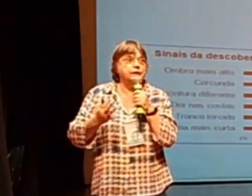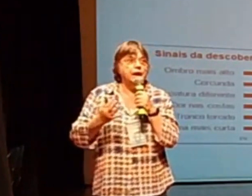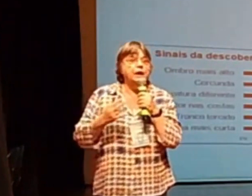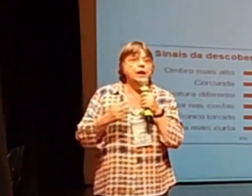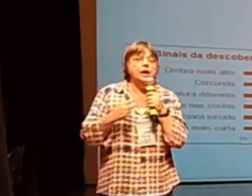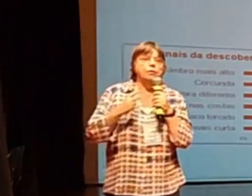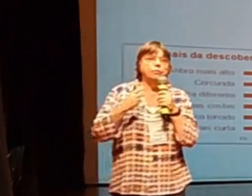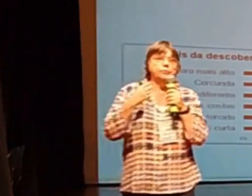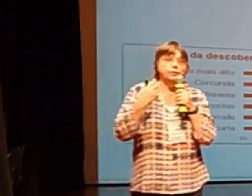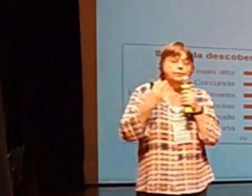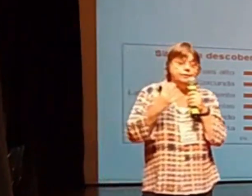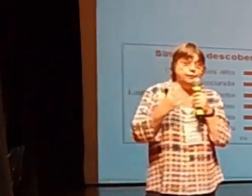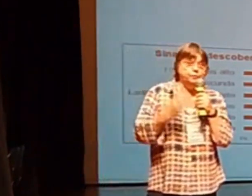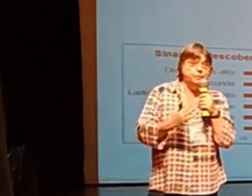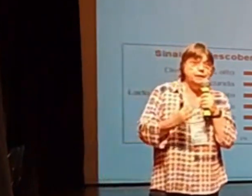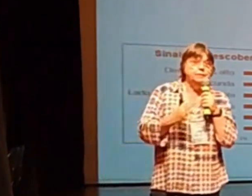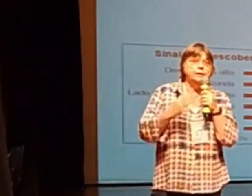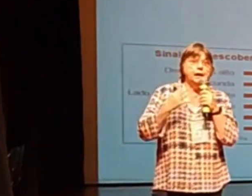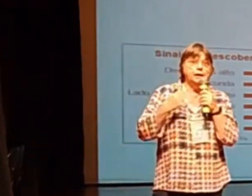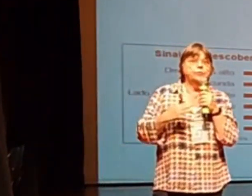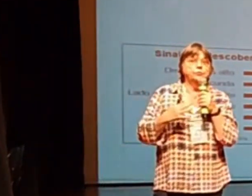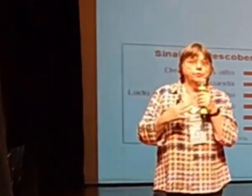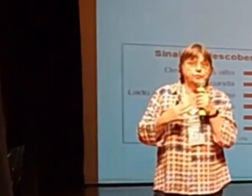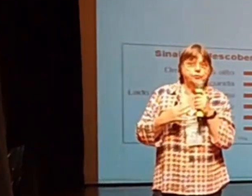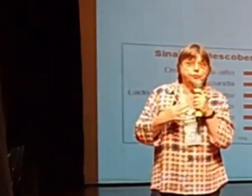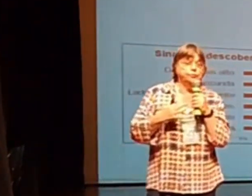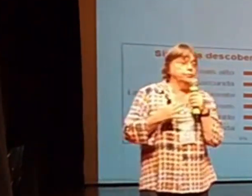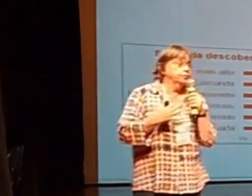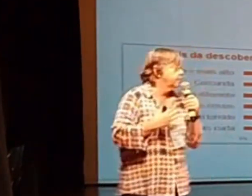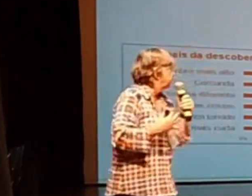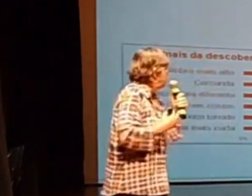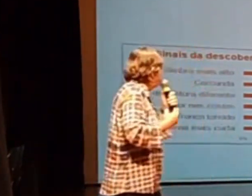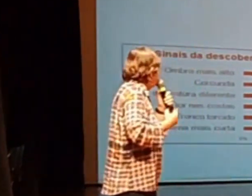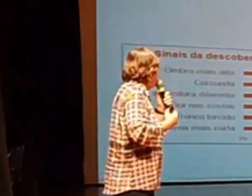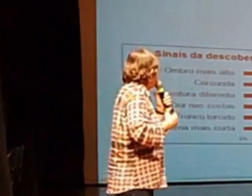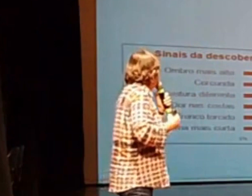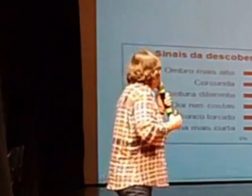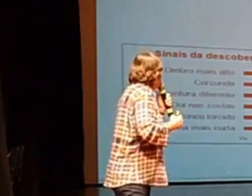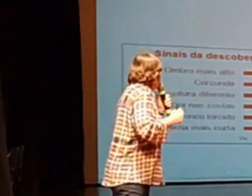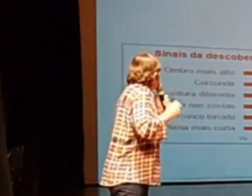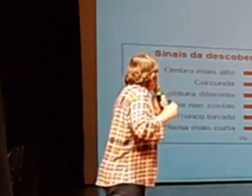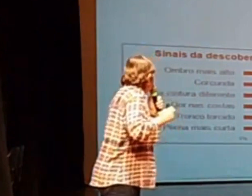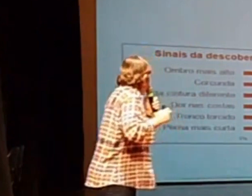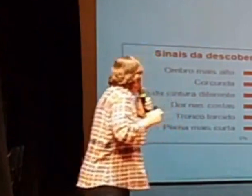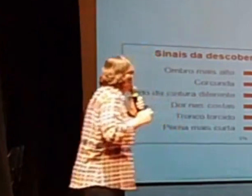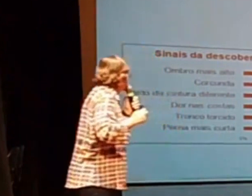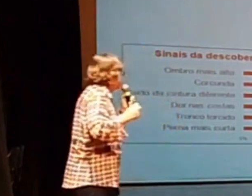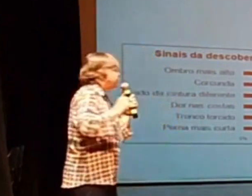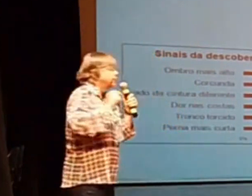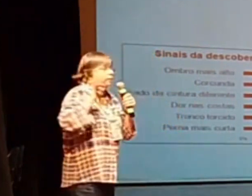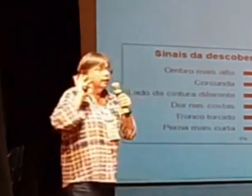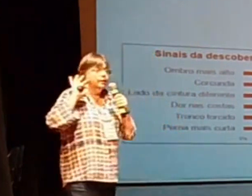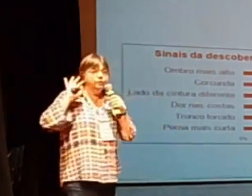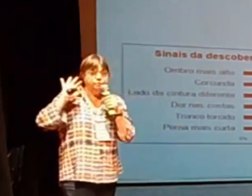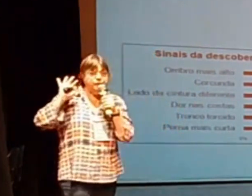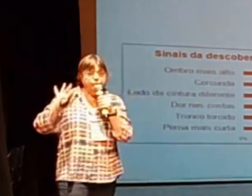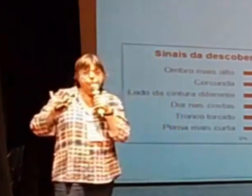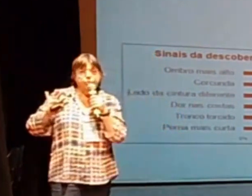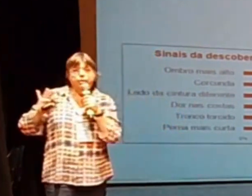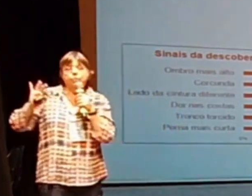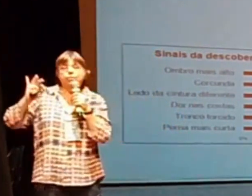absoluta, tá? São resultados preliminares do nosso estudo. Tá? Então, o que nós... A